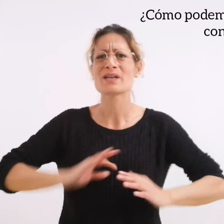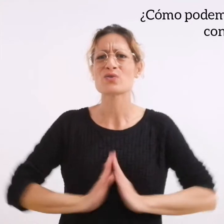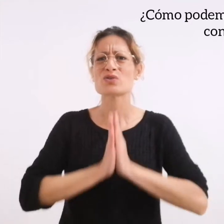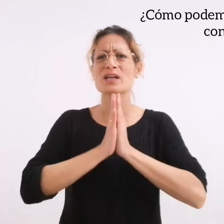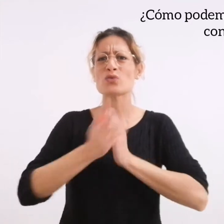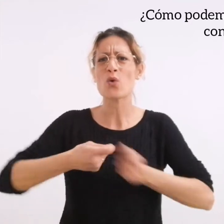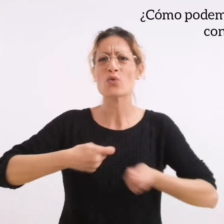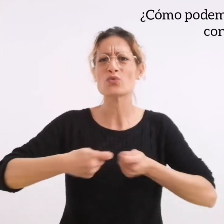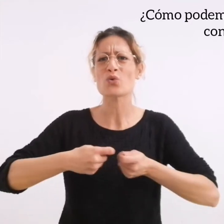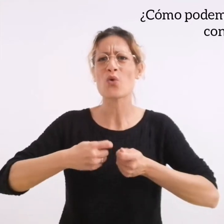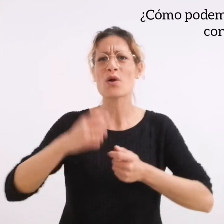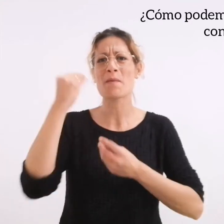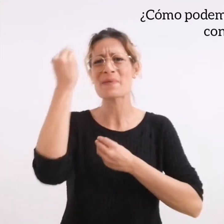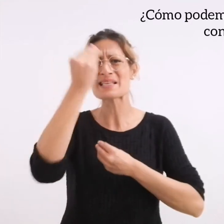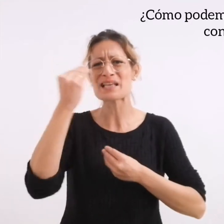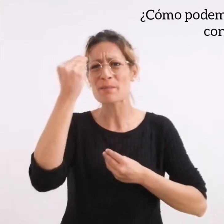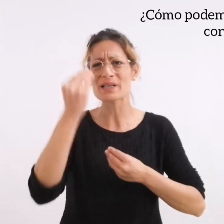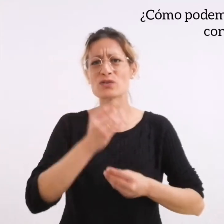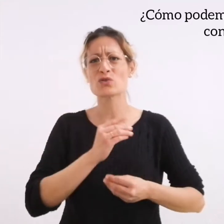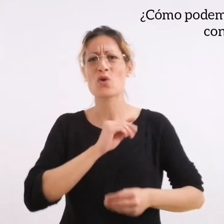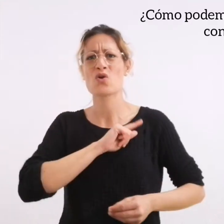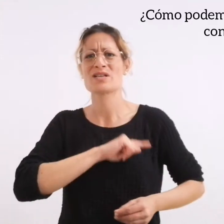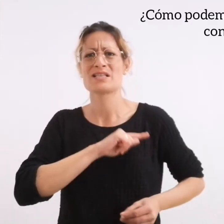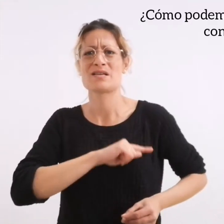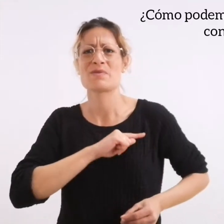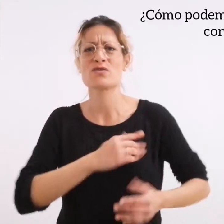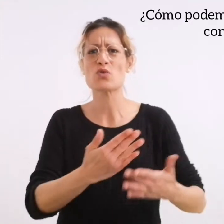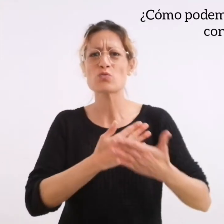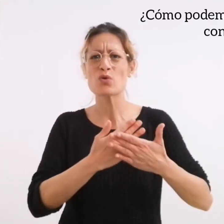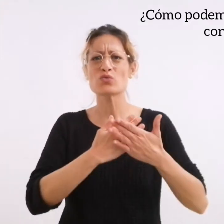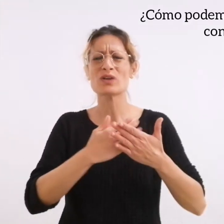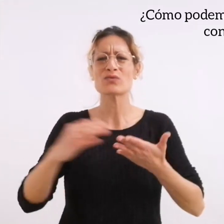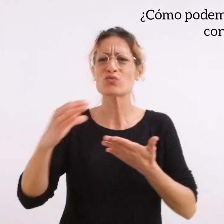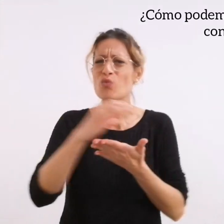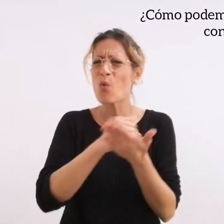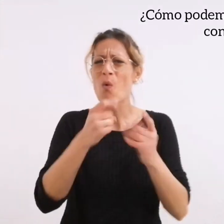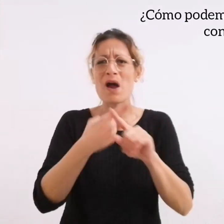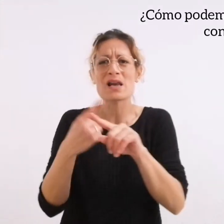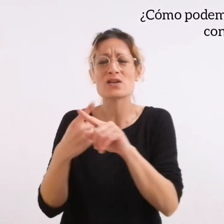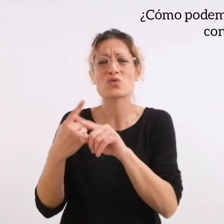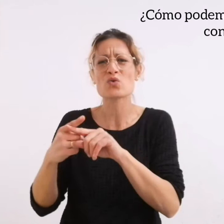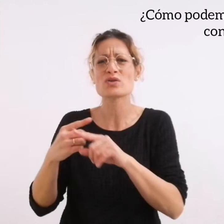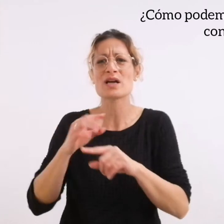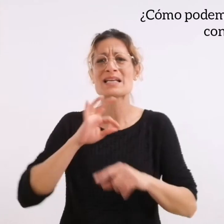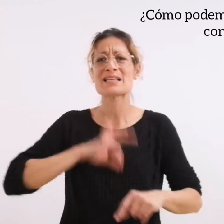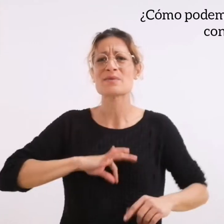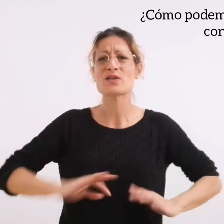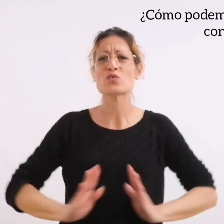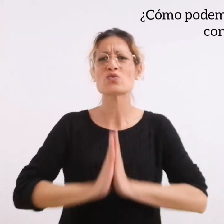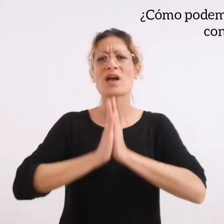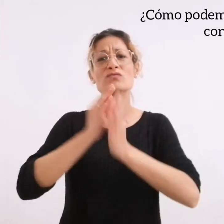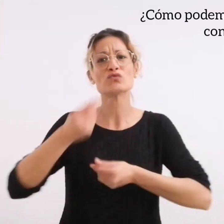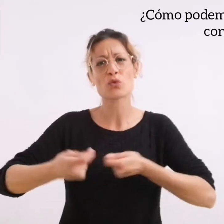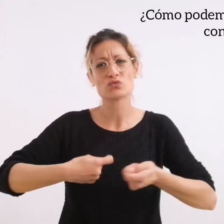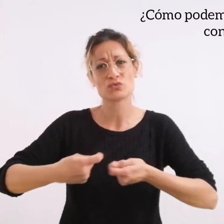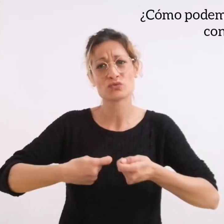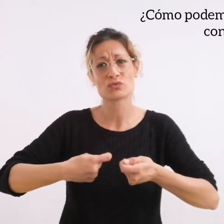voluntad, todo en mi vida sea controlado por Él. Eso es ser lleno del Espíritu Santo. Y Él nos